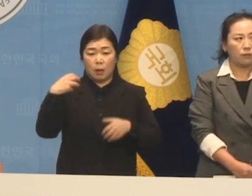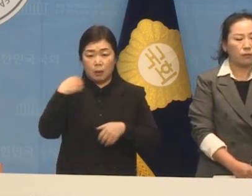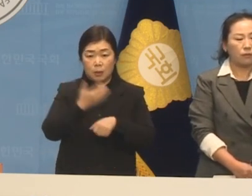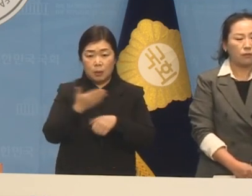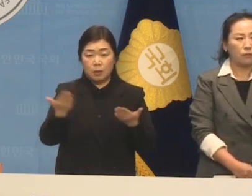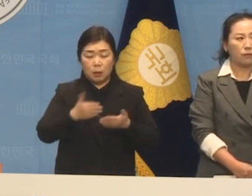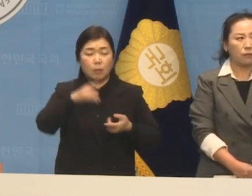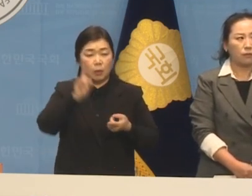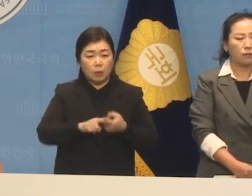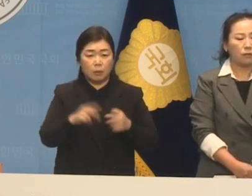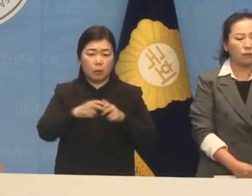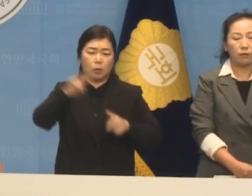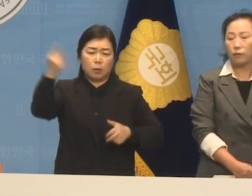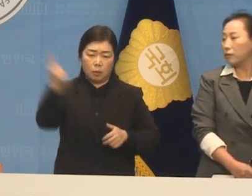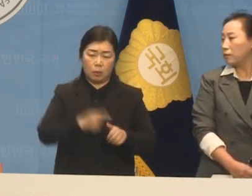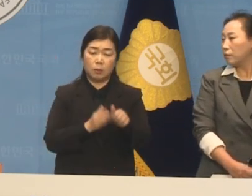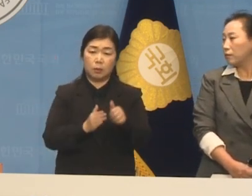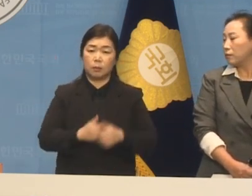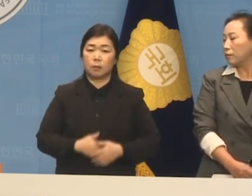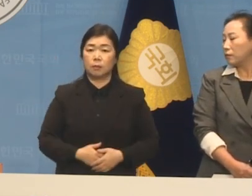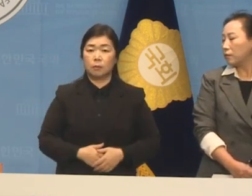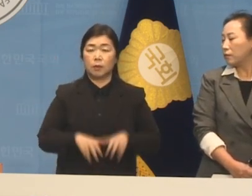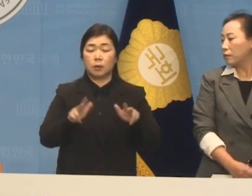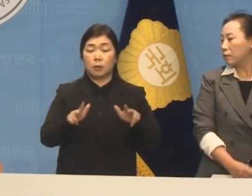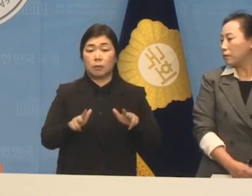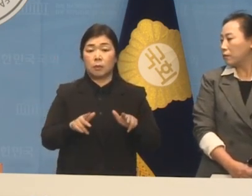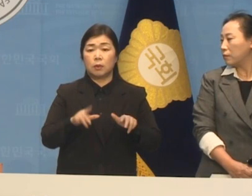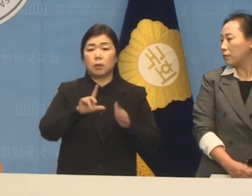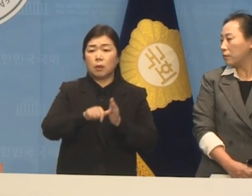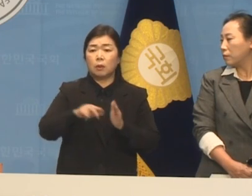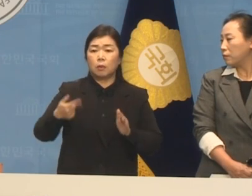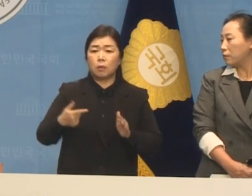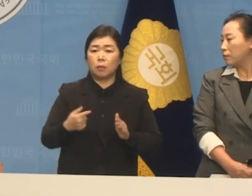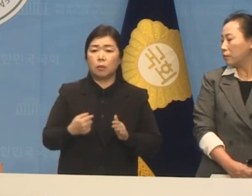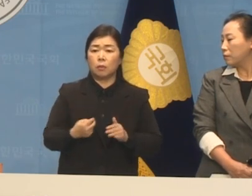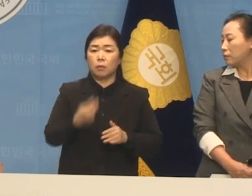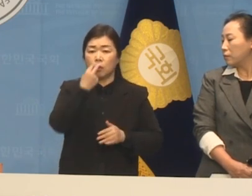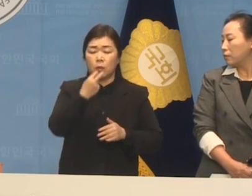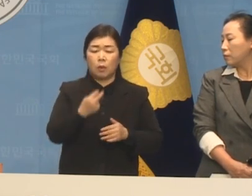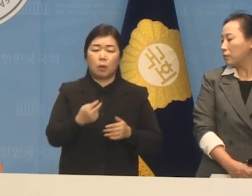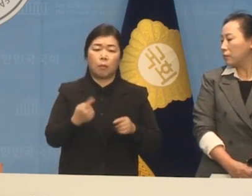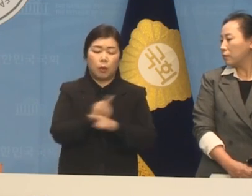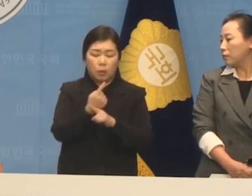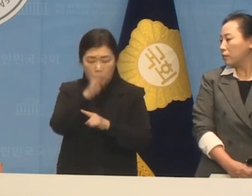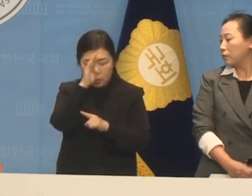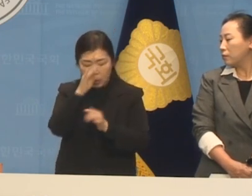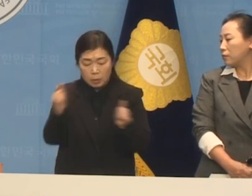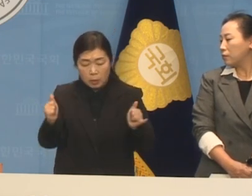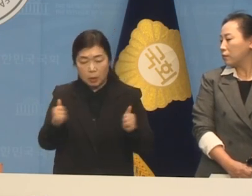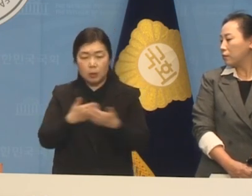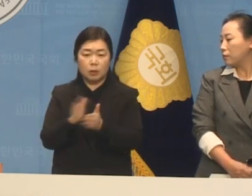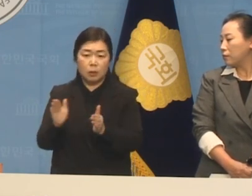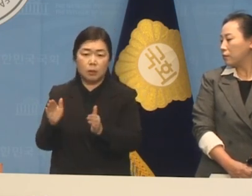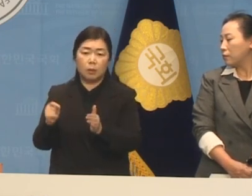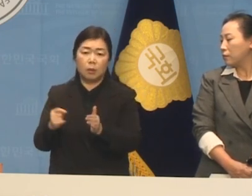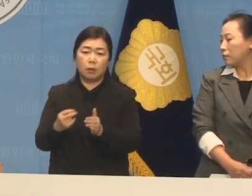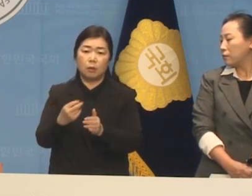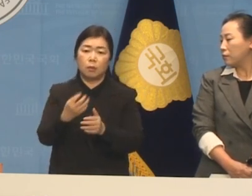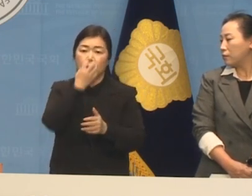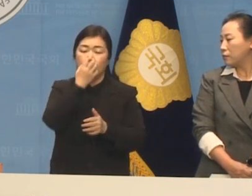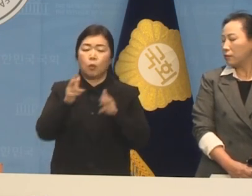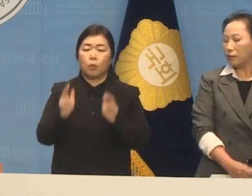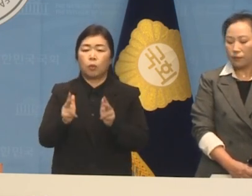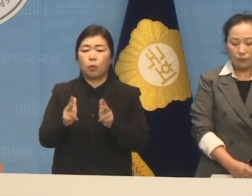맞게 병원으로 돌아오십시오. 현재 이 시간에도 호스피스 병동에서 중환자실에서